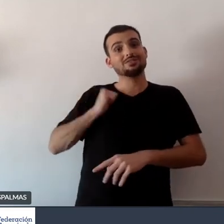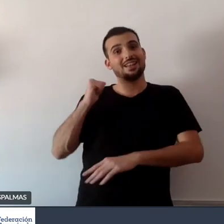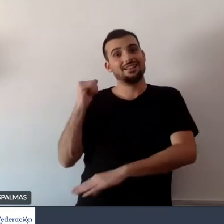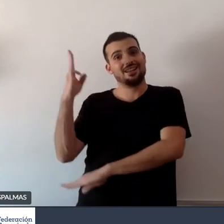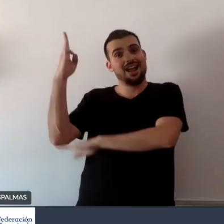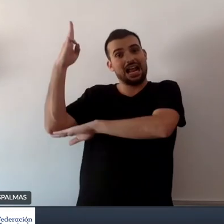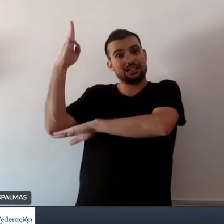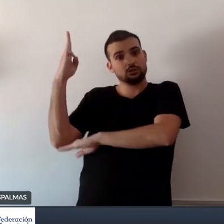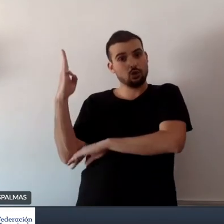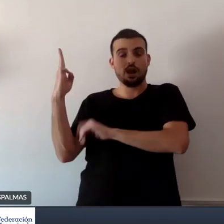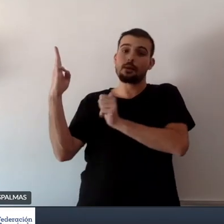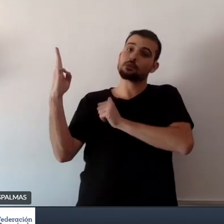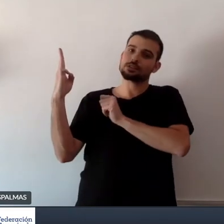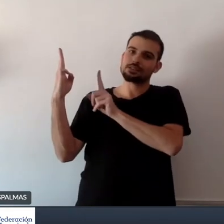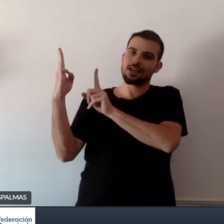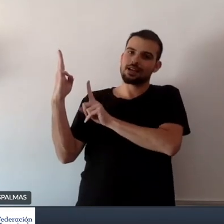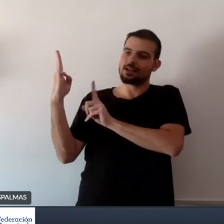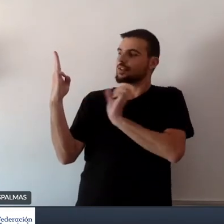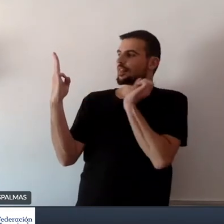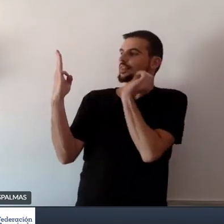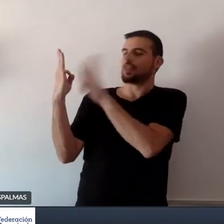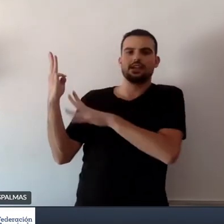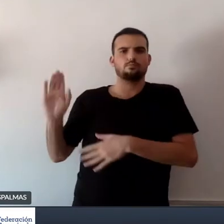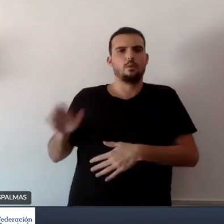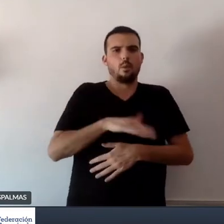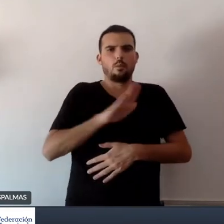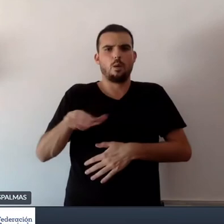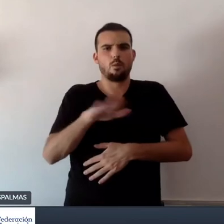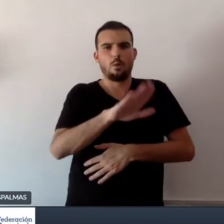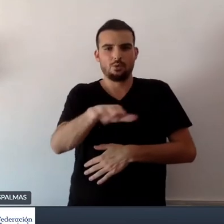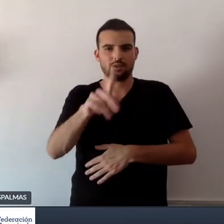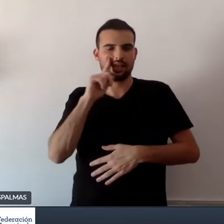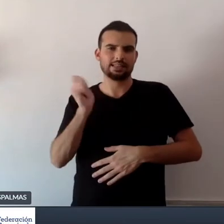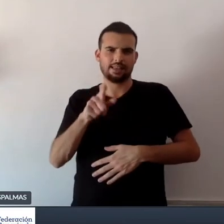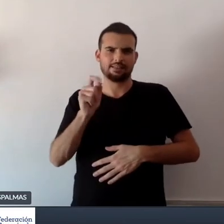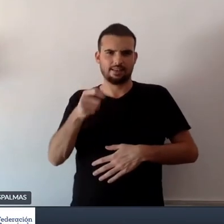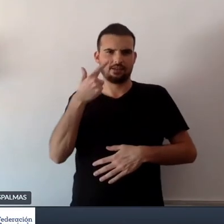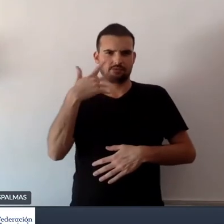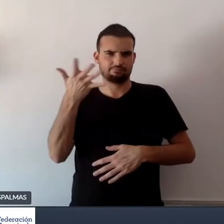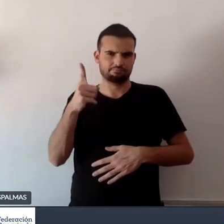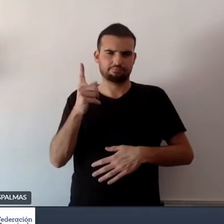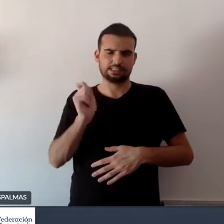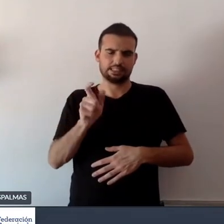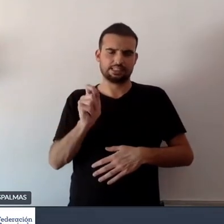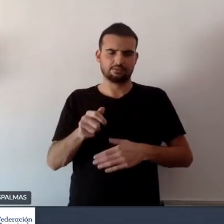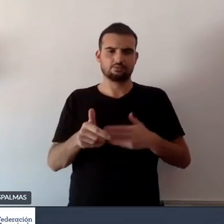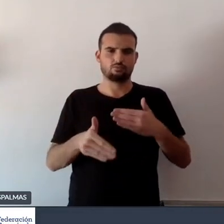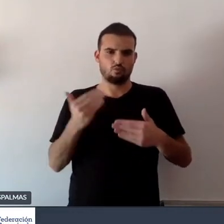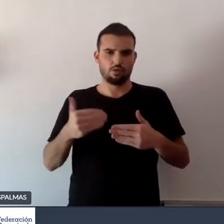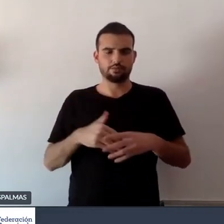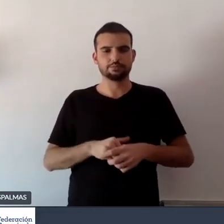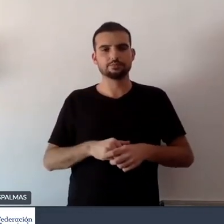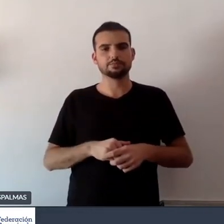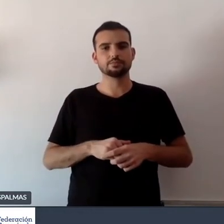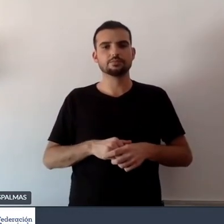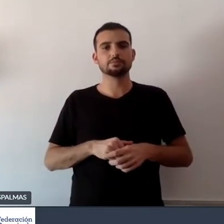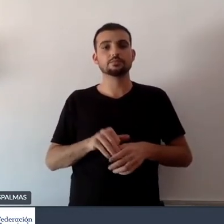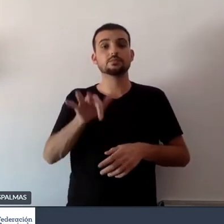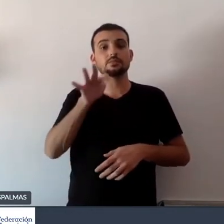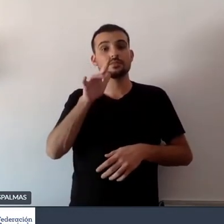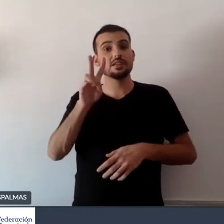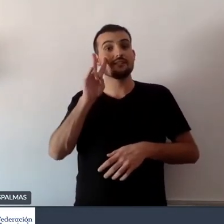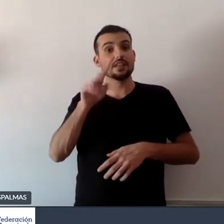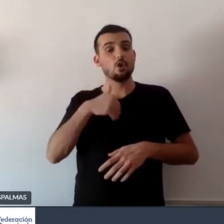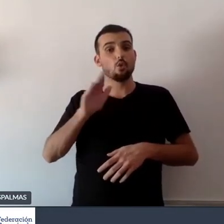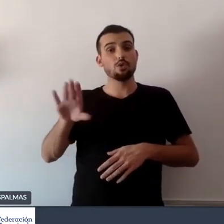Es una jugada encadenada que la vamos a ver repetida en varias ocasiones en diferentes equipos. Aquí se busca la subida después del tirador y